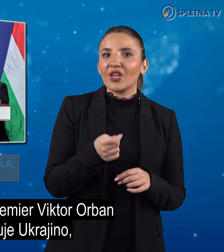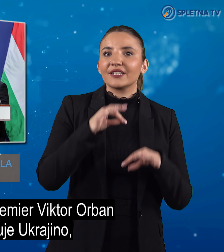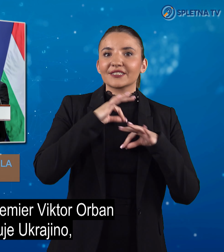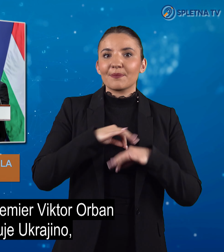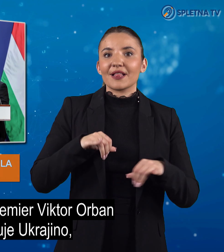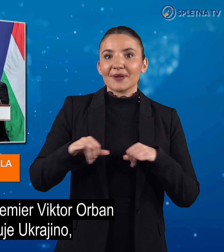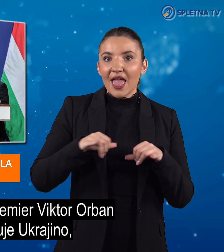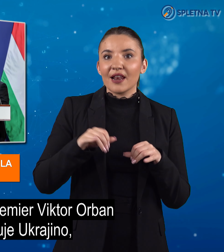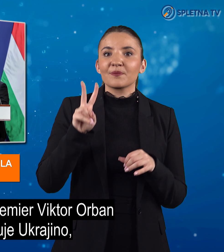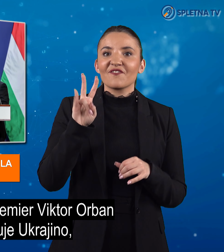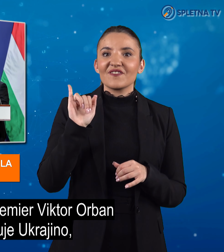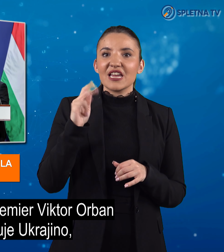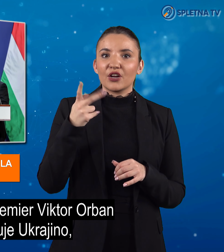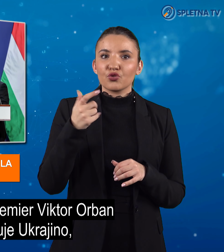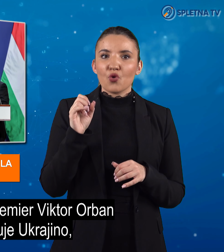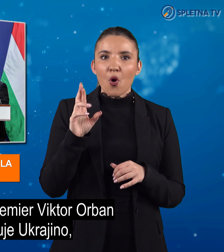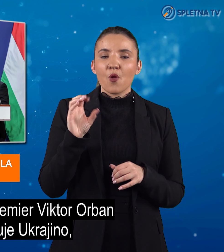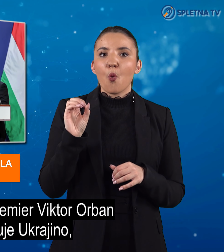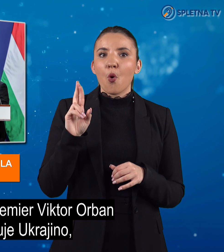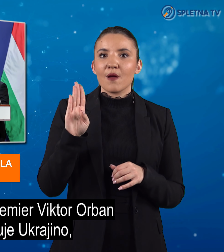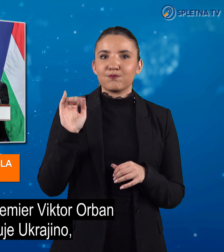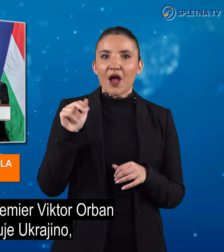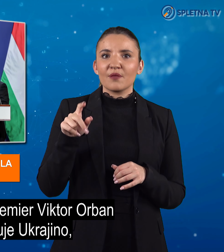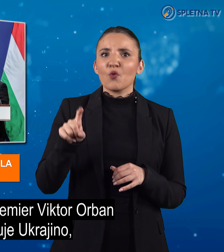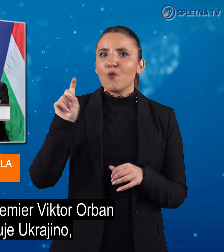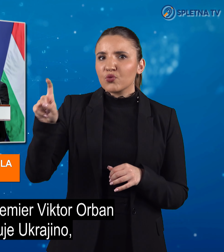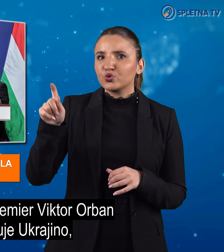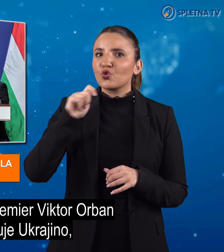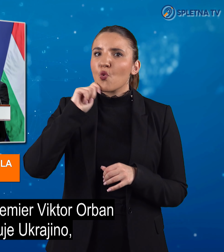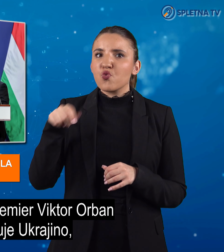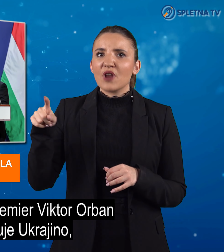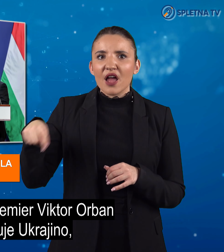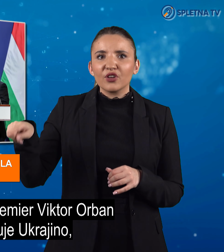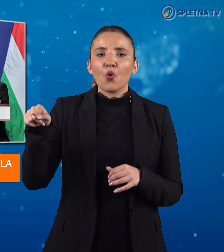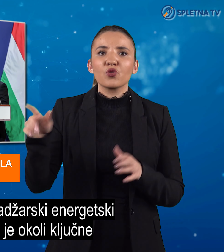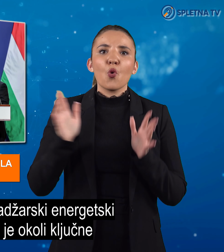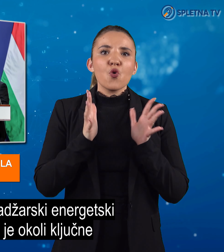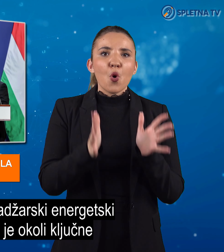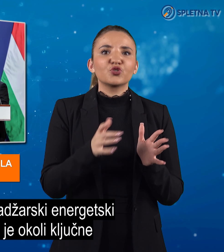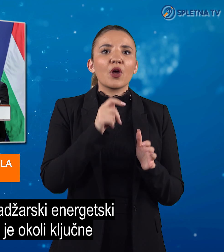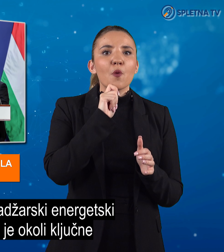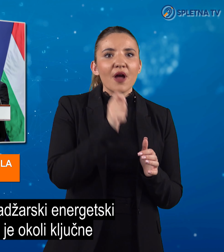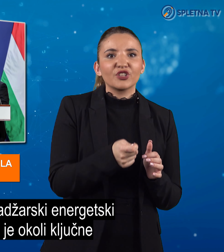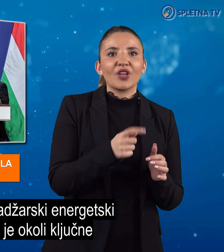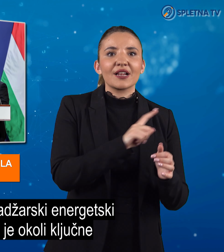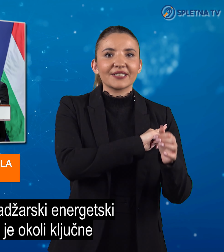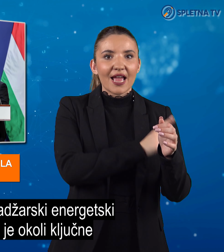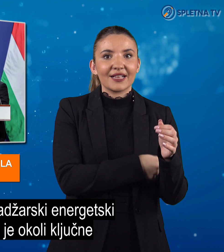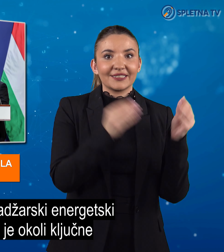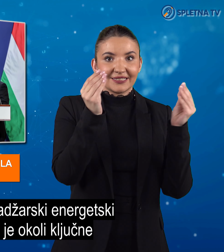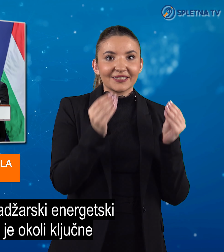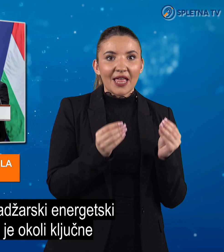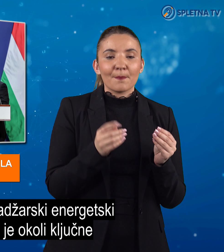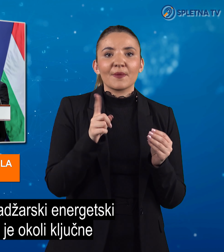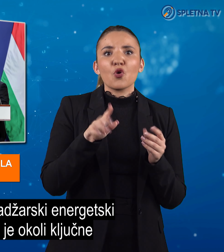Madžarski premier Viktor Orban obtožuje Ukrajino, da ogroža madžarski energetski sistem in je okoli ključne infrastrukture